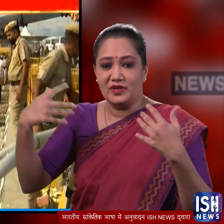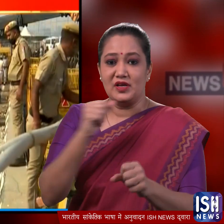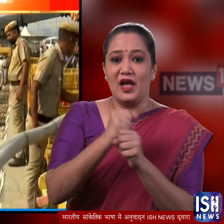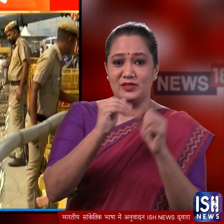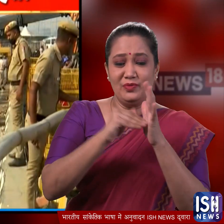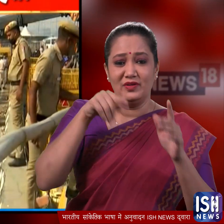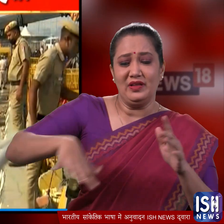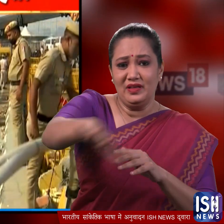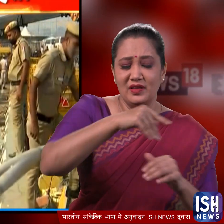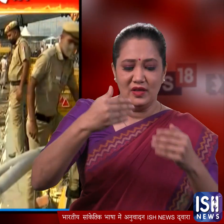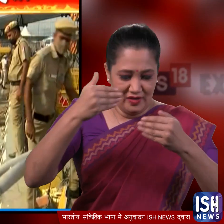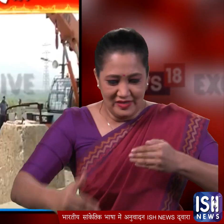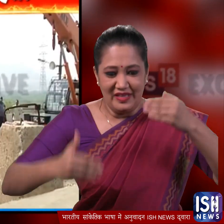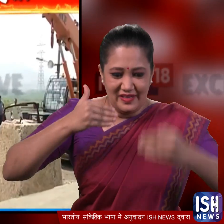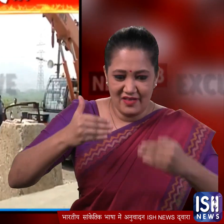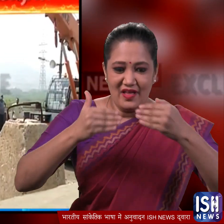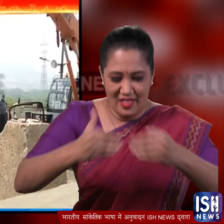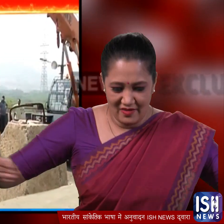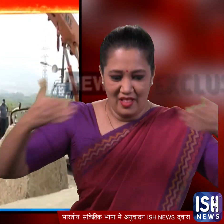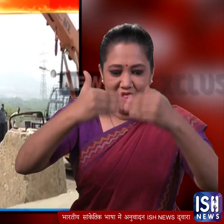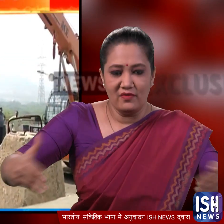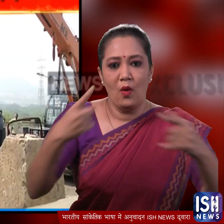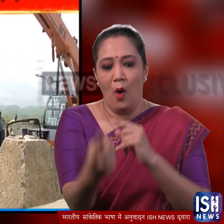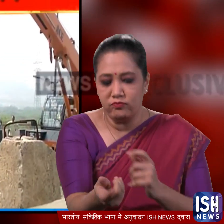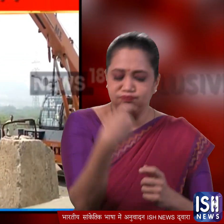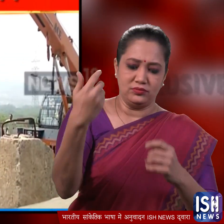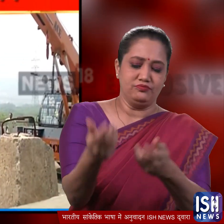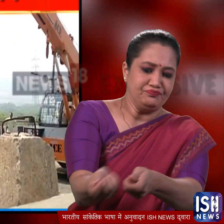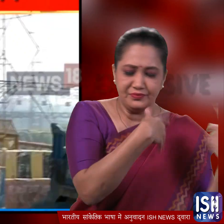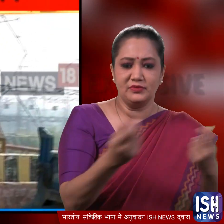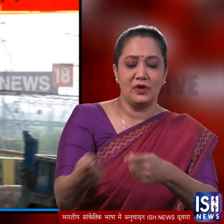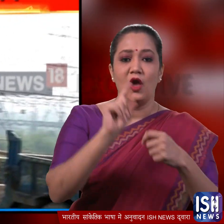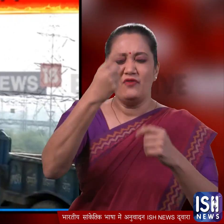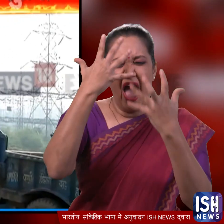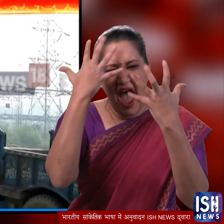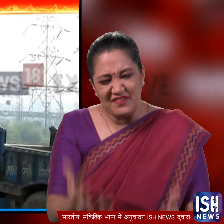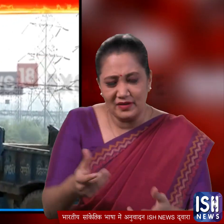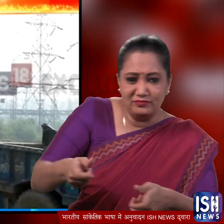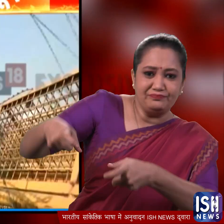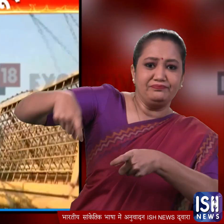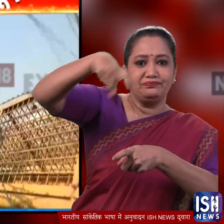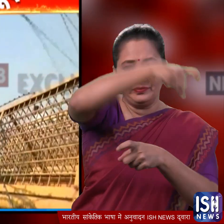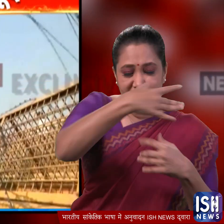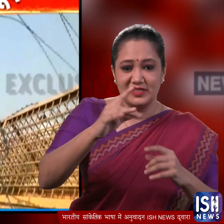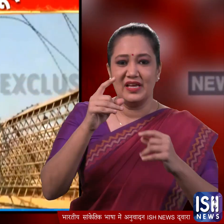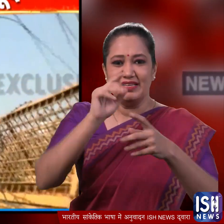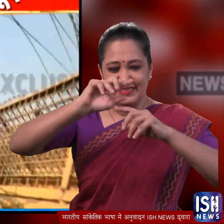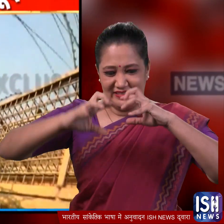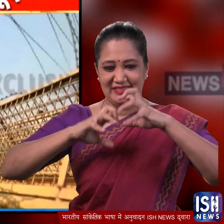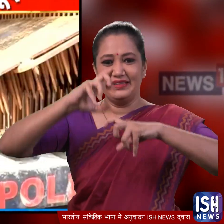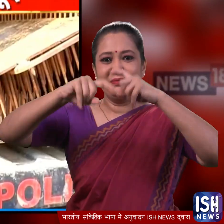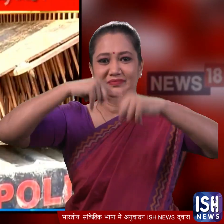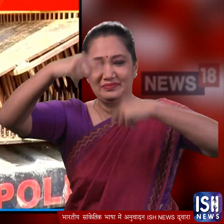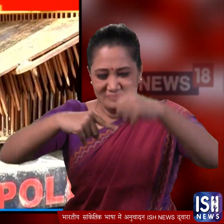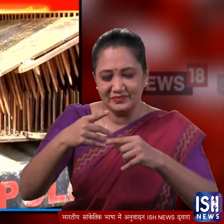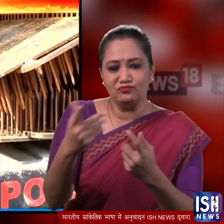गाजीपुर बॉर्डर पर किए गए कई लेयर के सुरक्षा के इंतजाम को पुलिस ने एक एक कर हटाना शुरू किया। सबसे पहले पत्थर हटे, फिर कटीली तारों को काटा